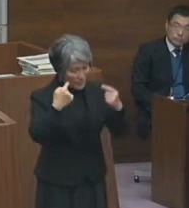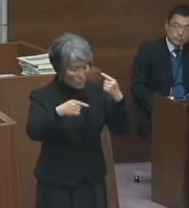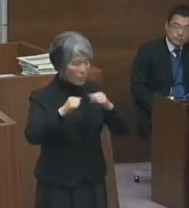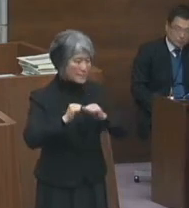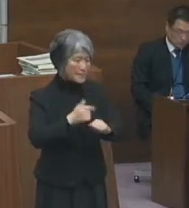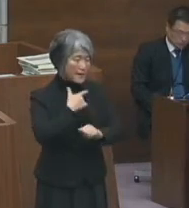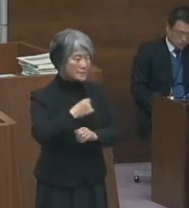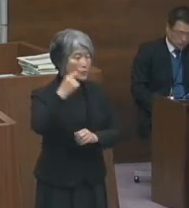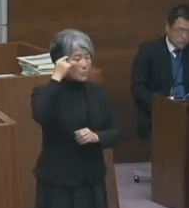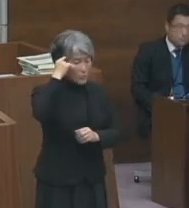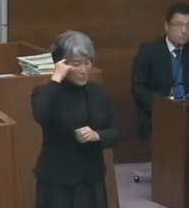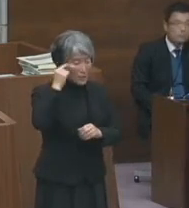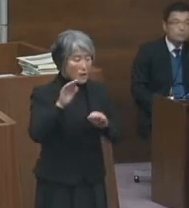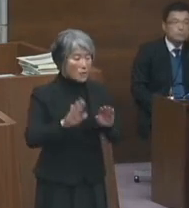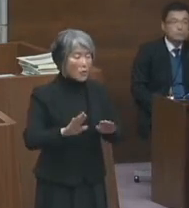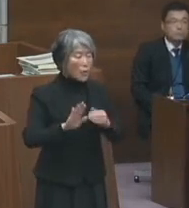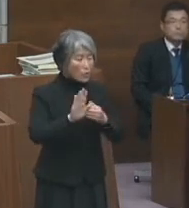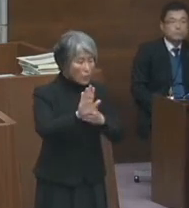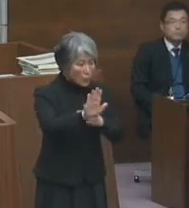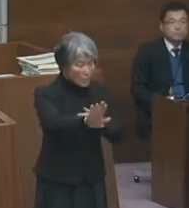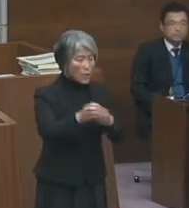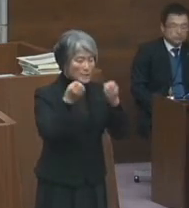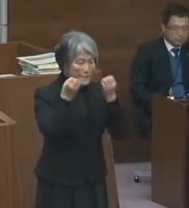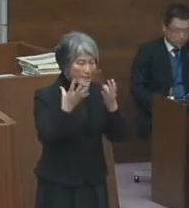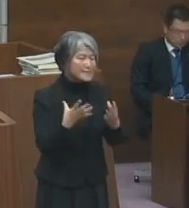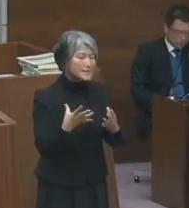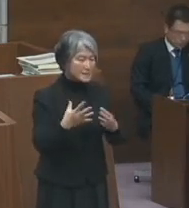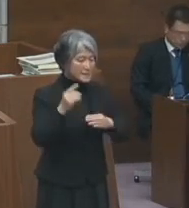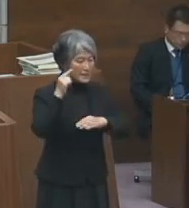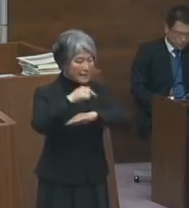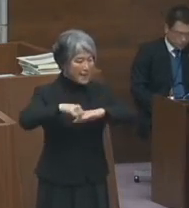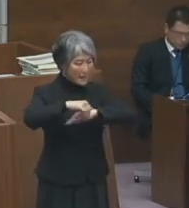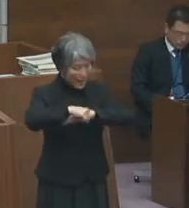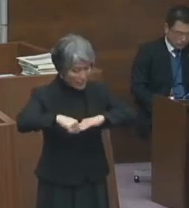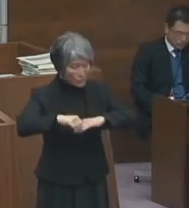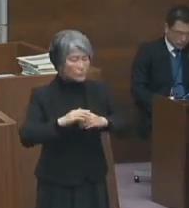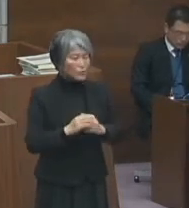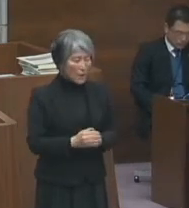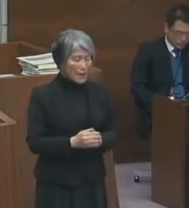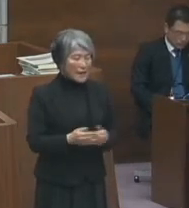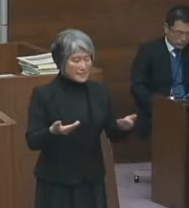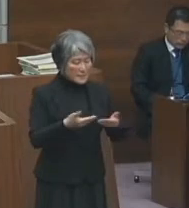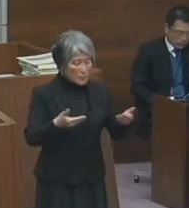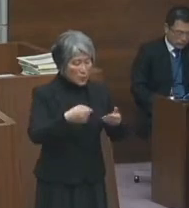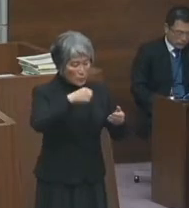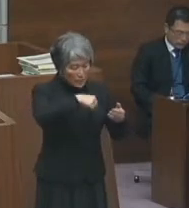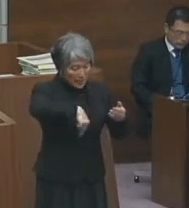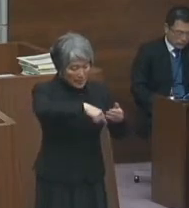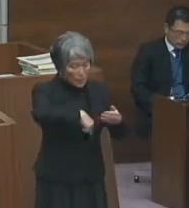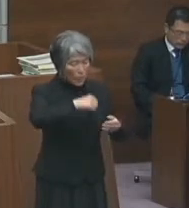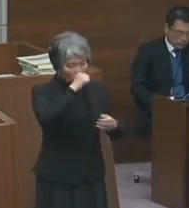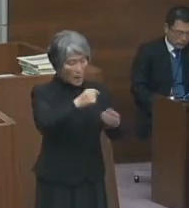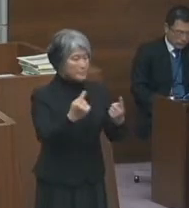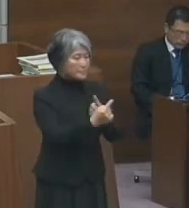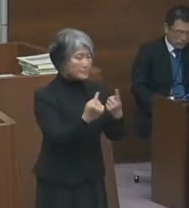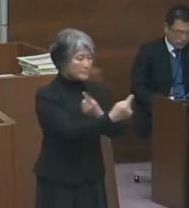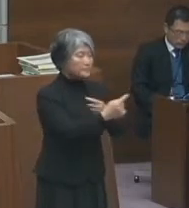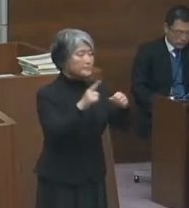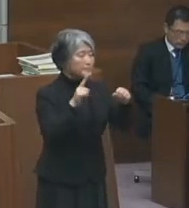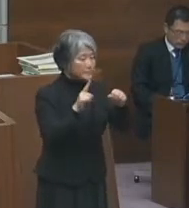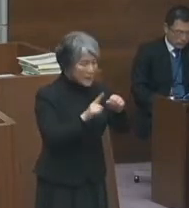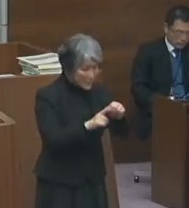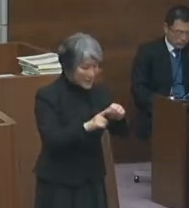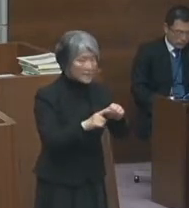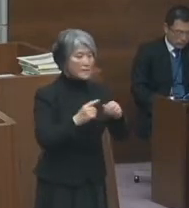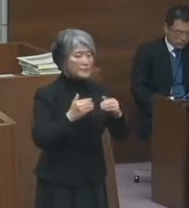後も新規施策の実施や、既存事業の改善を検討し、高齢者お一人お一人に寄り添った施策